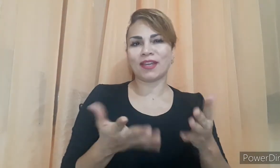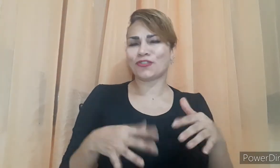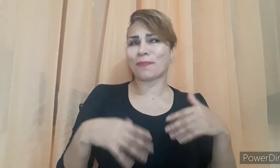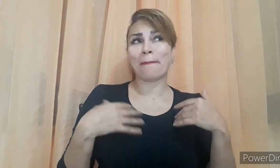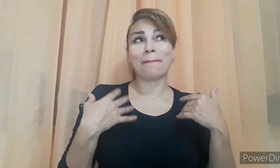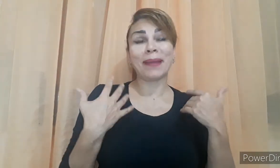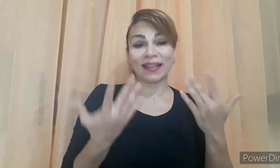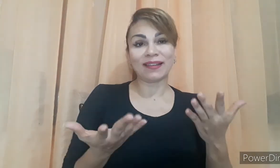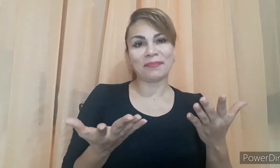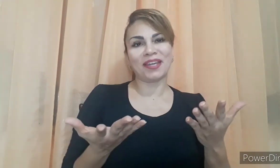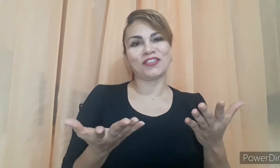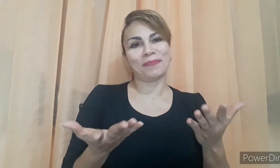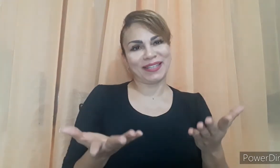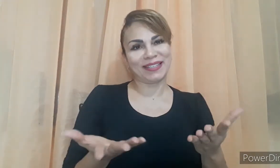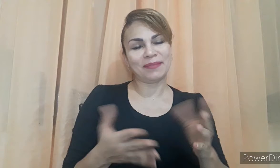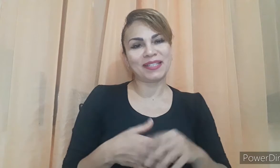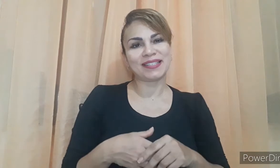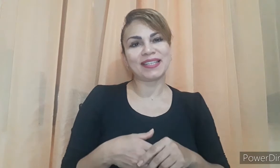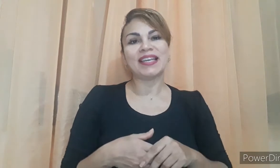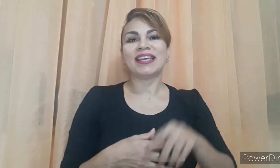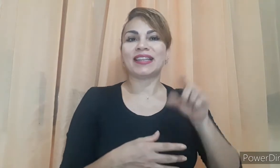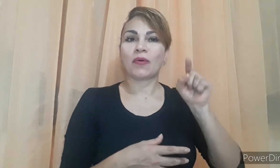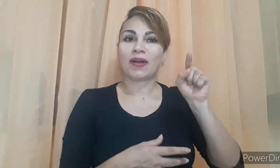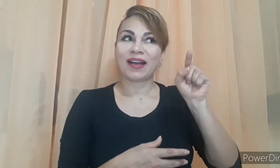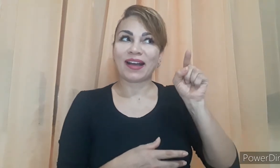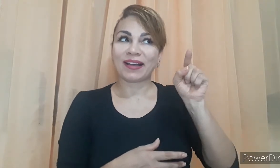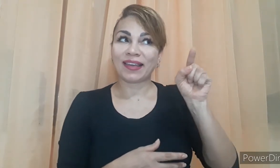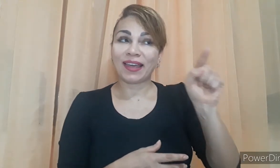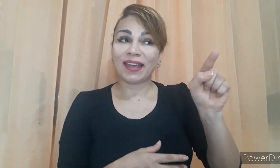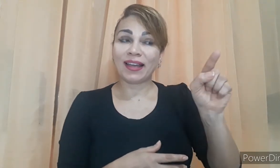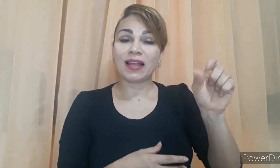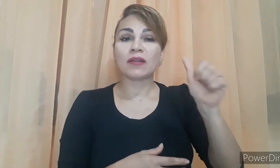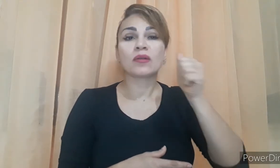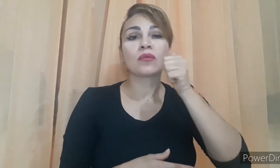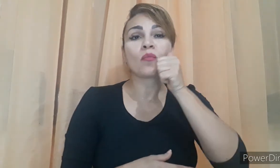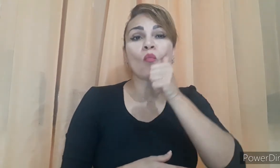completamente, plenamente pela Libras. Então, aquela